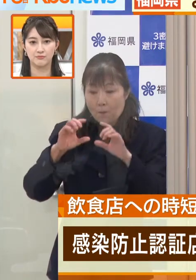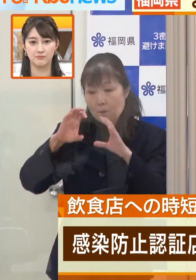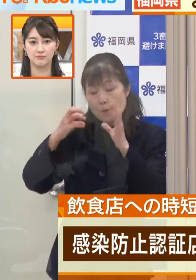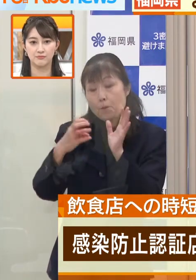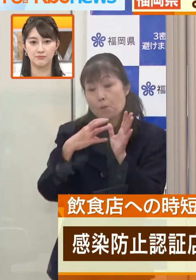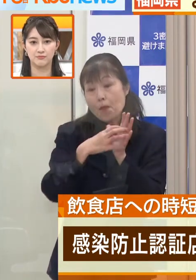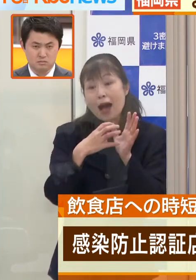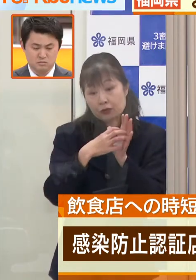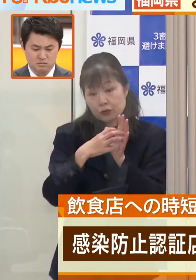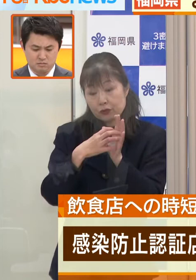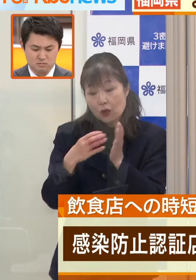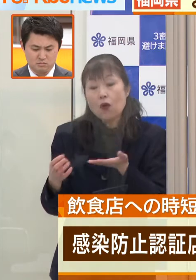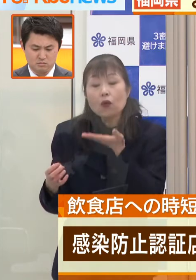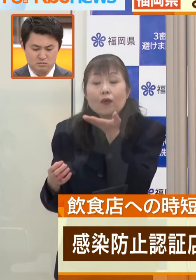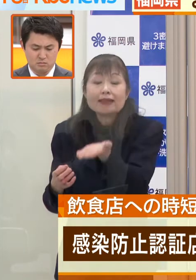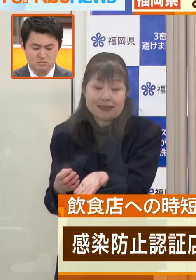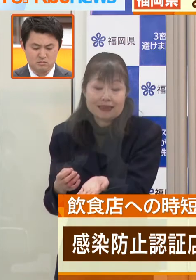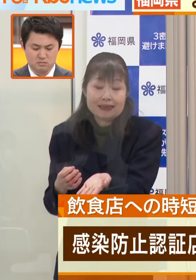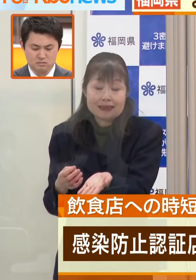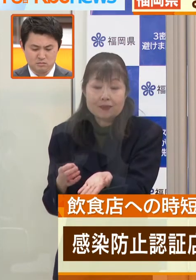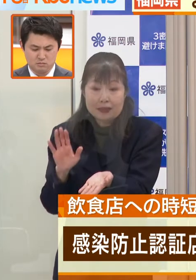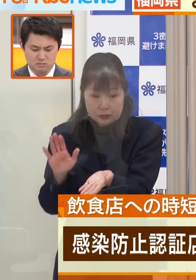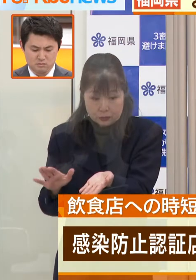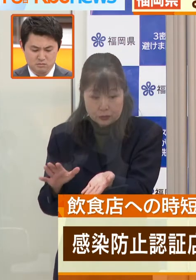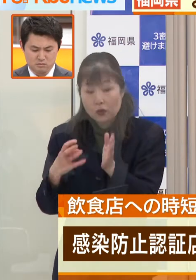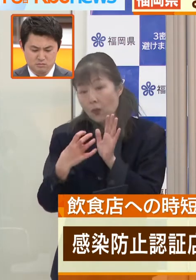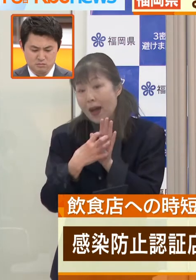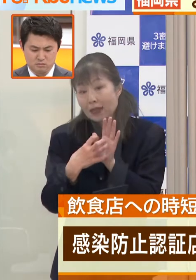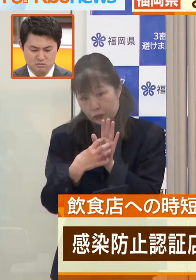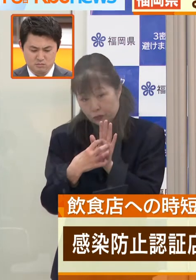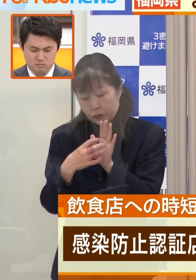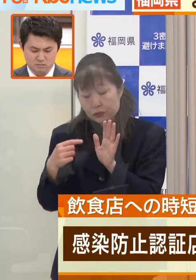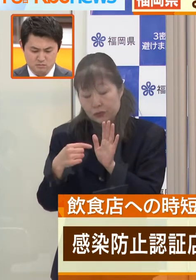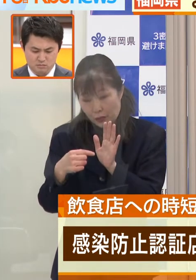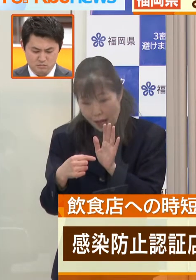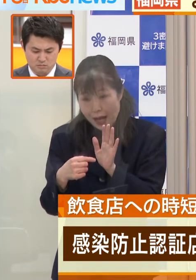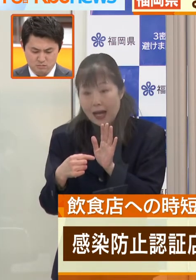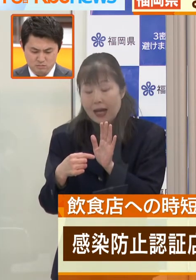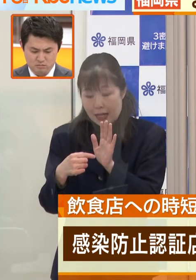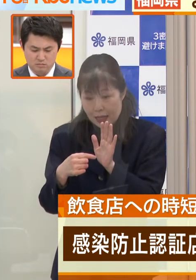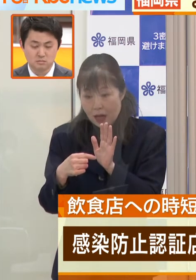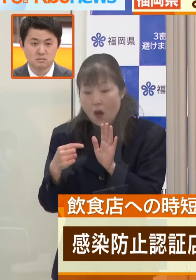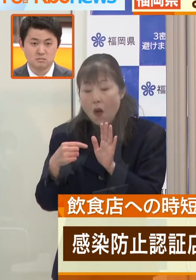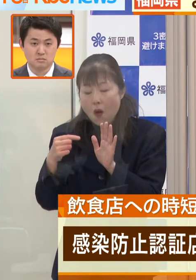場合は午後8時までと、これまでと同様の内容で継続されます。